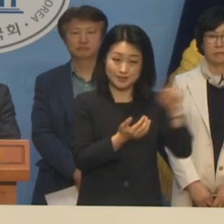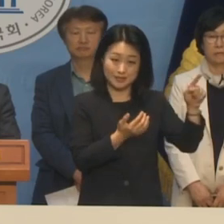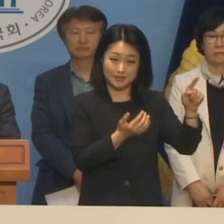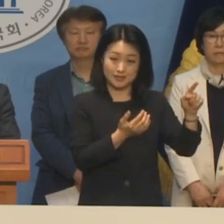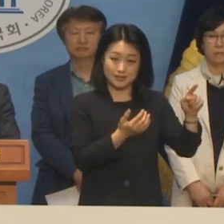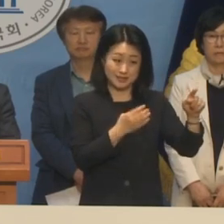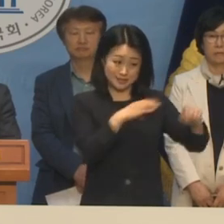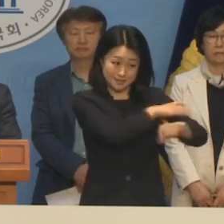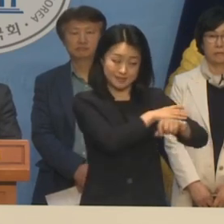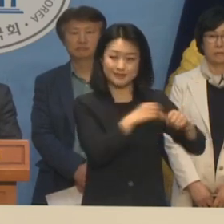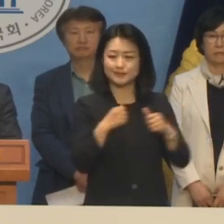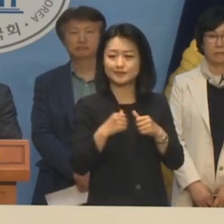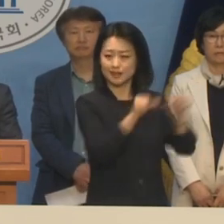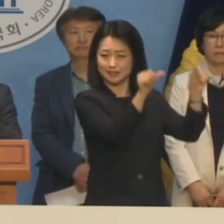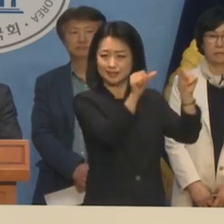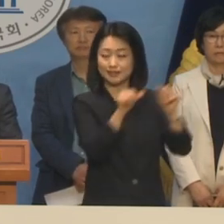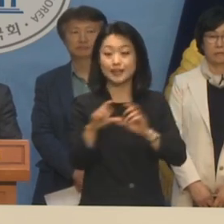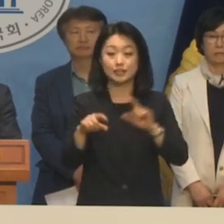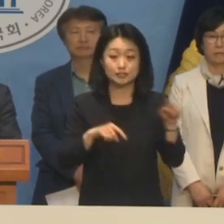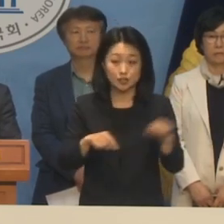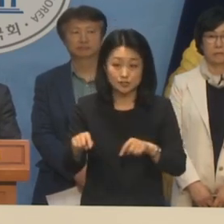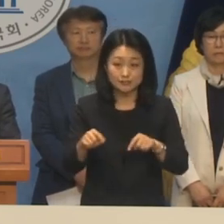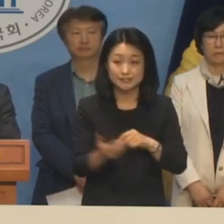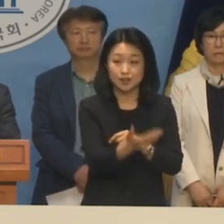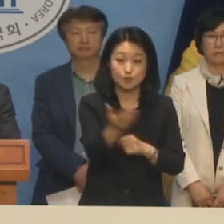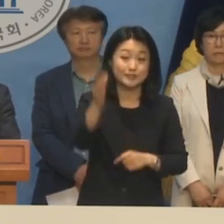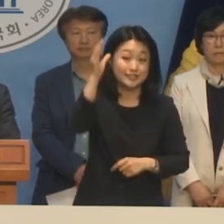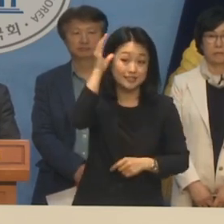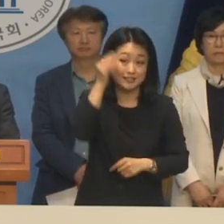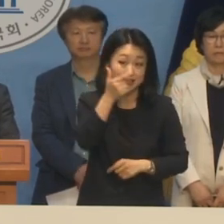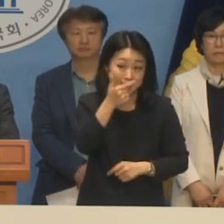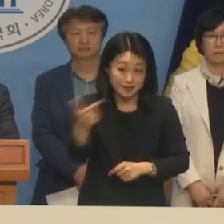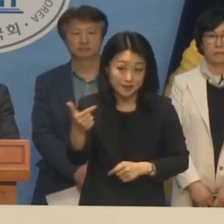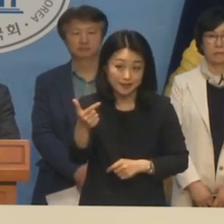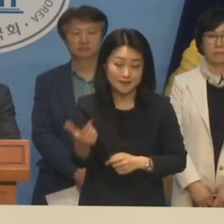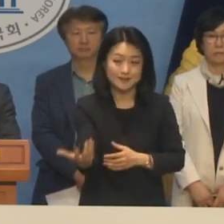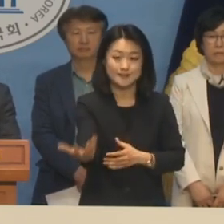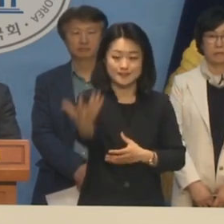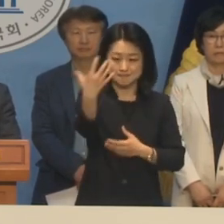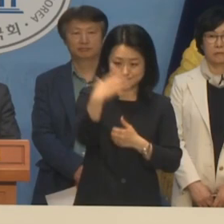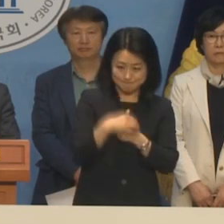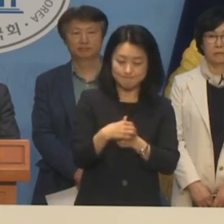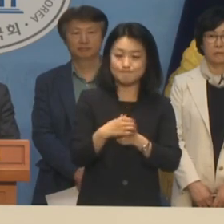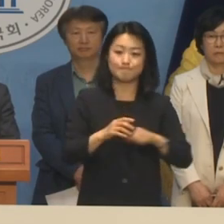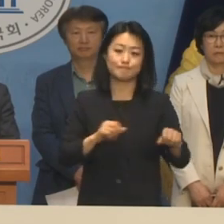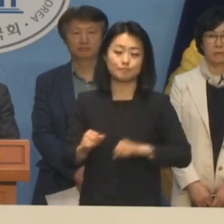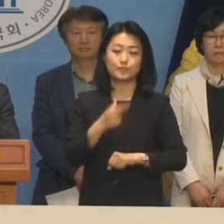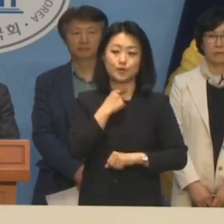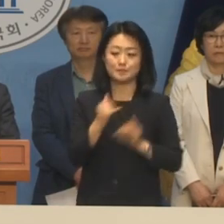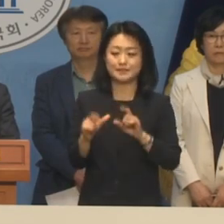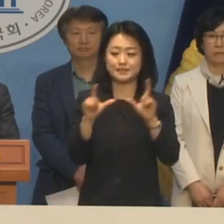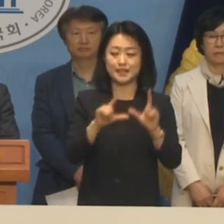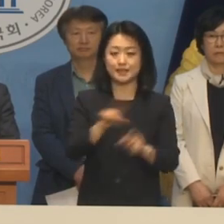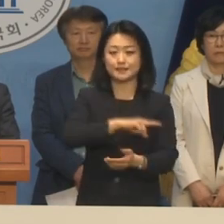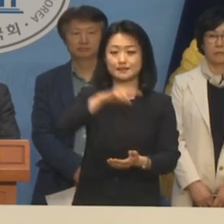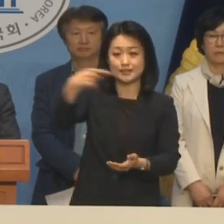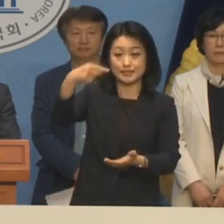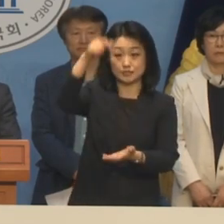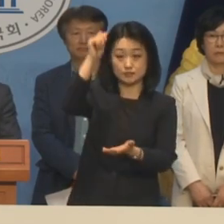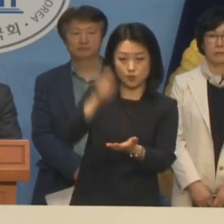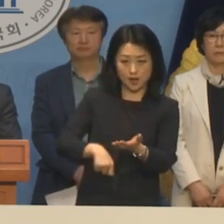기득권을 깨트리는 정치, 국민들께서 기대하고 있습니다. 민생 법안을 최우선으로